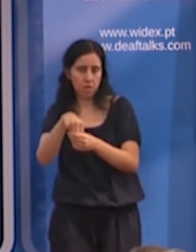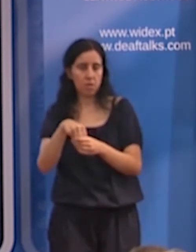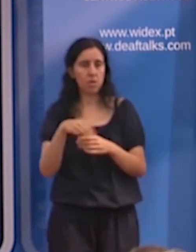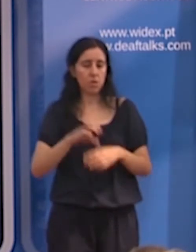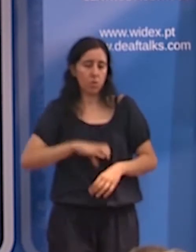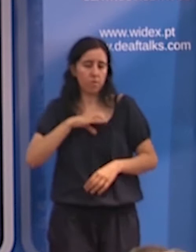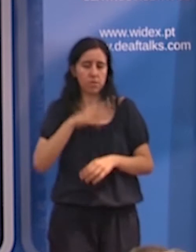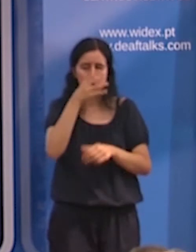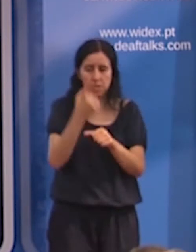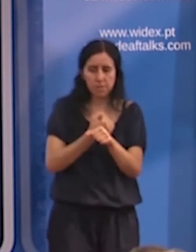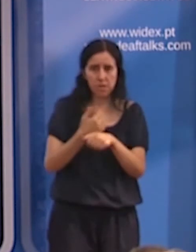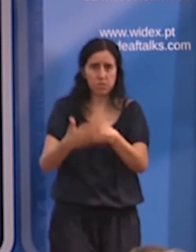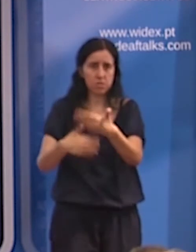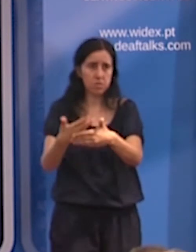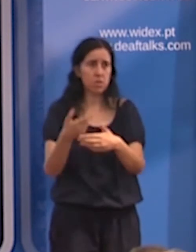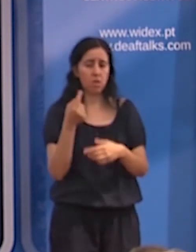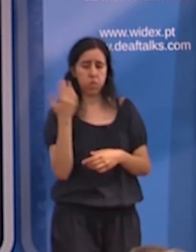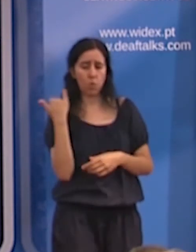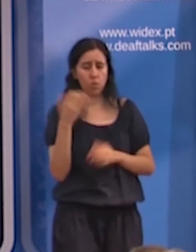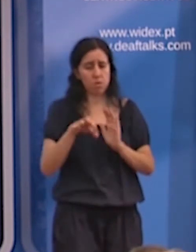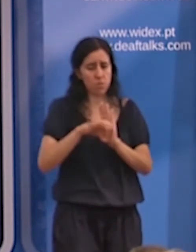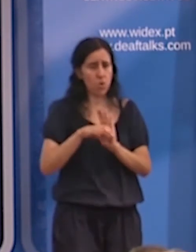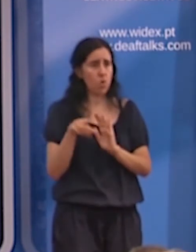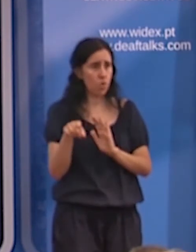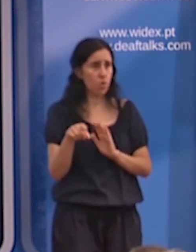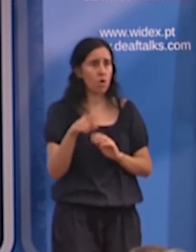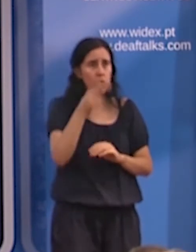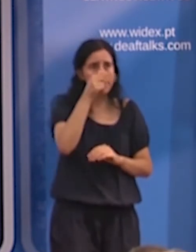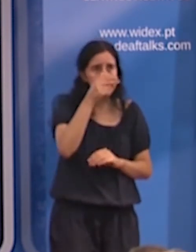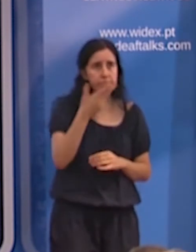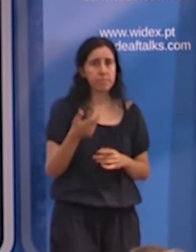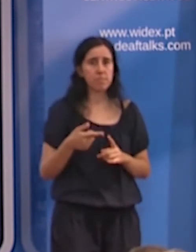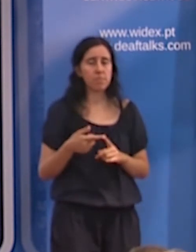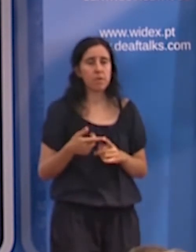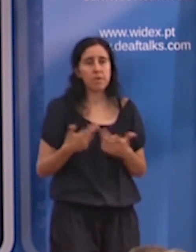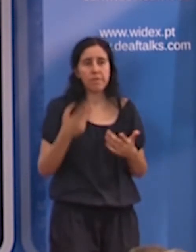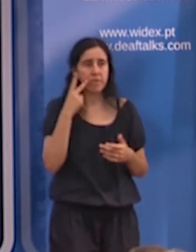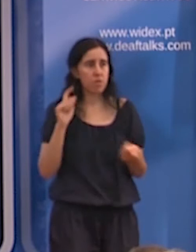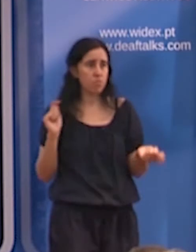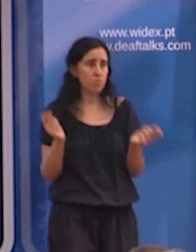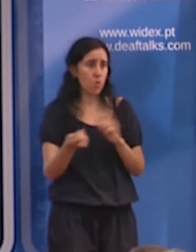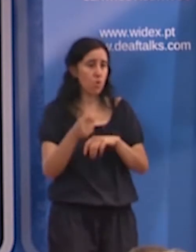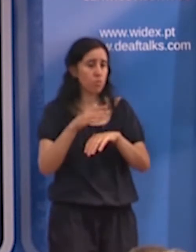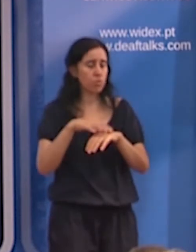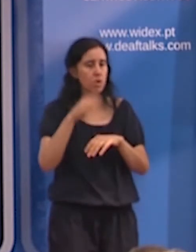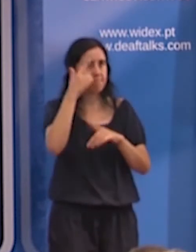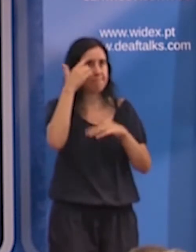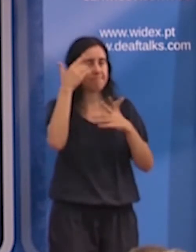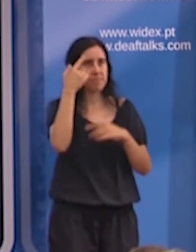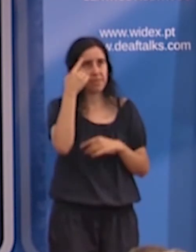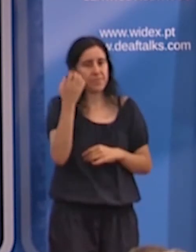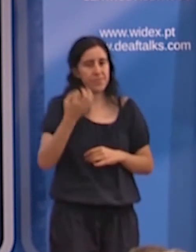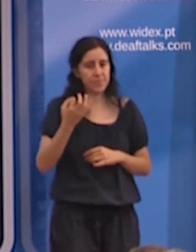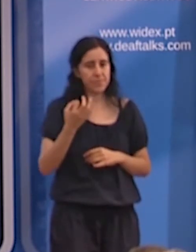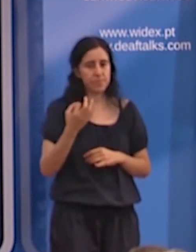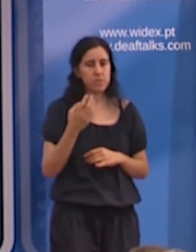atividades, como seja, como ainda há pouco tempo tive um, tirar a carta, namorar, mudar completamente de vida pelo facto de tomar consciência do que era,